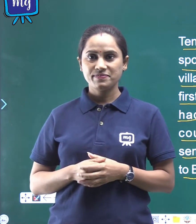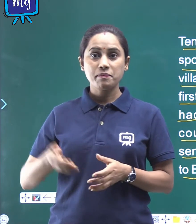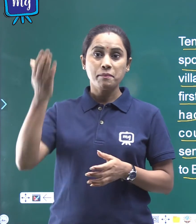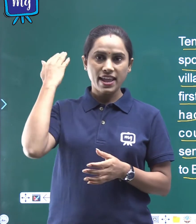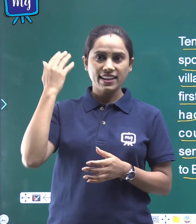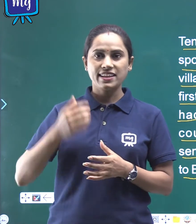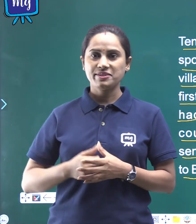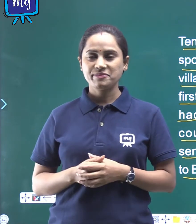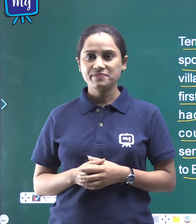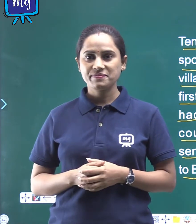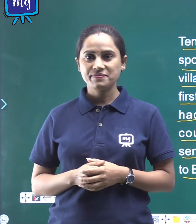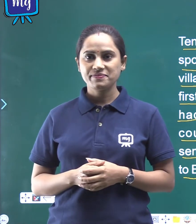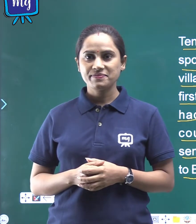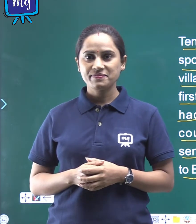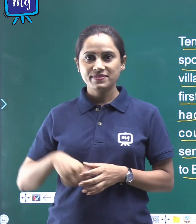पहले,